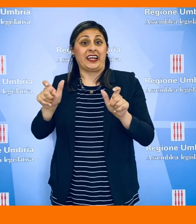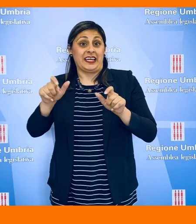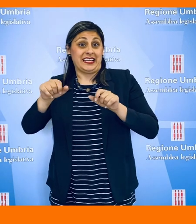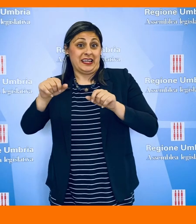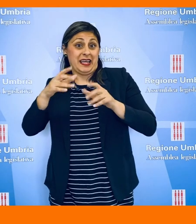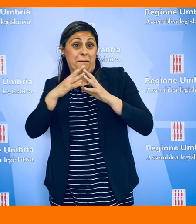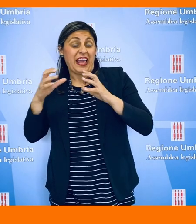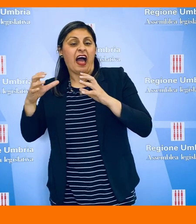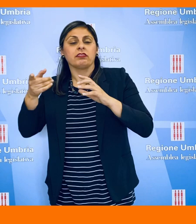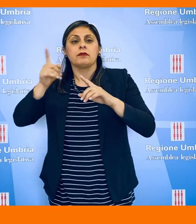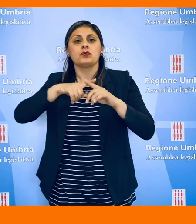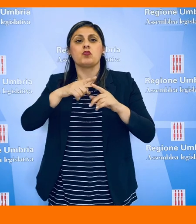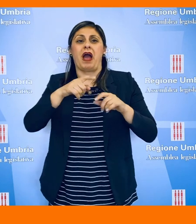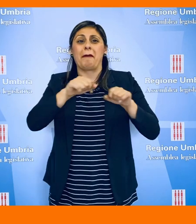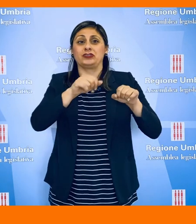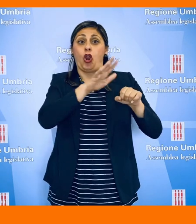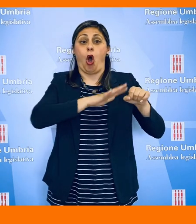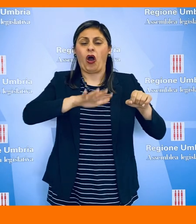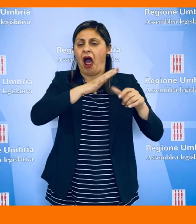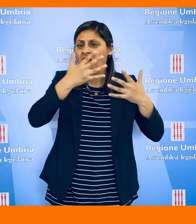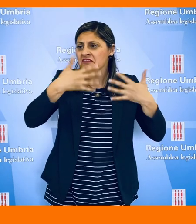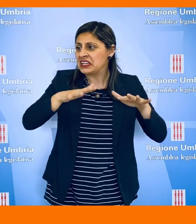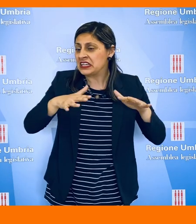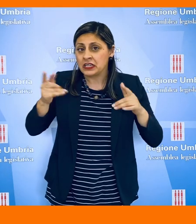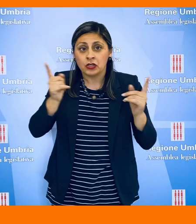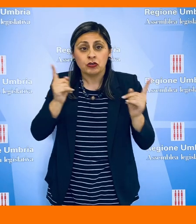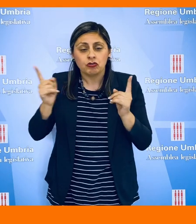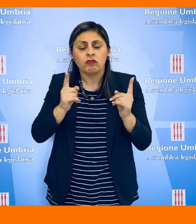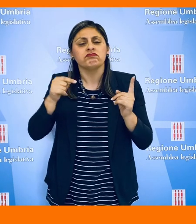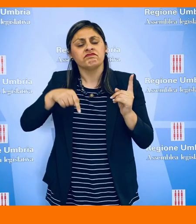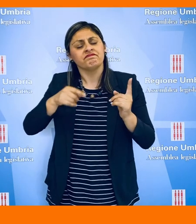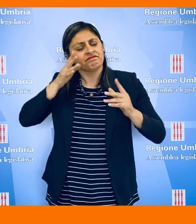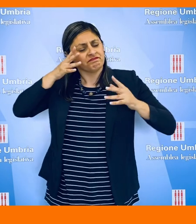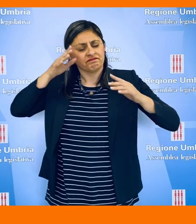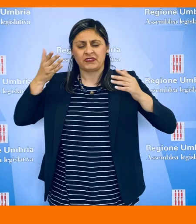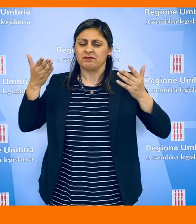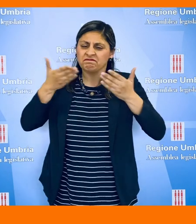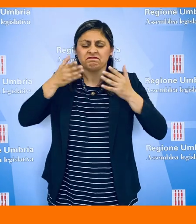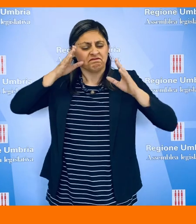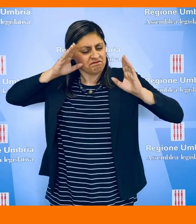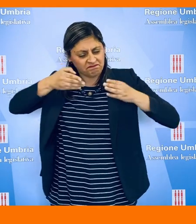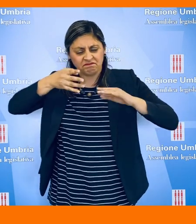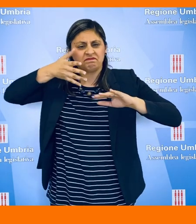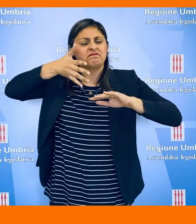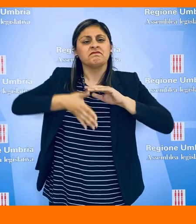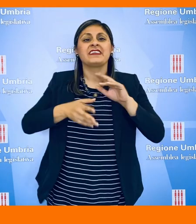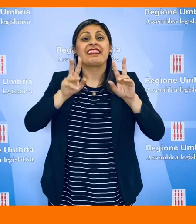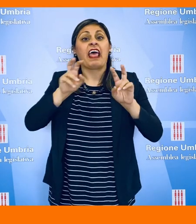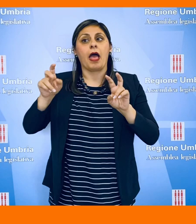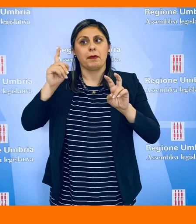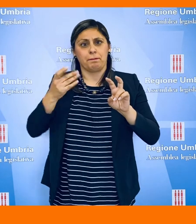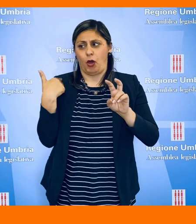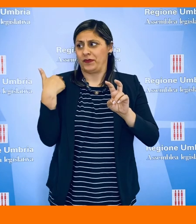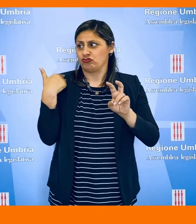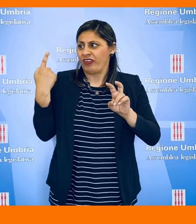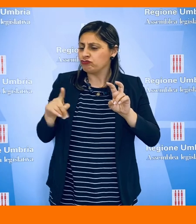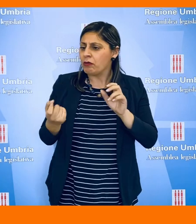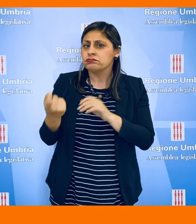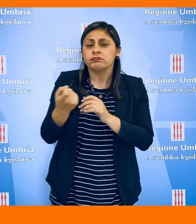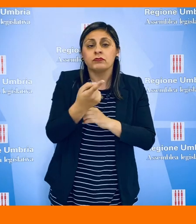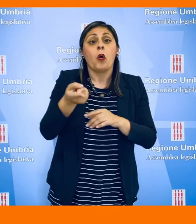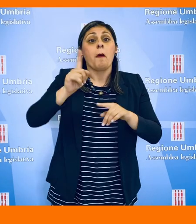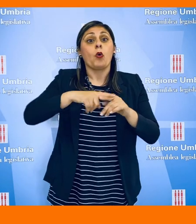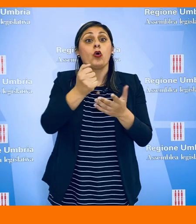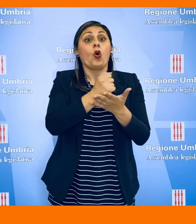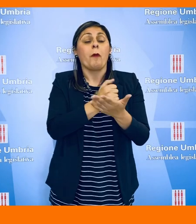impianti, gli amministratori locali, ha avuto luogo un'approfondita analisi del tema rispetto a quanto emerso nelle riunioni precedenti, anche rispetto a